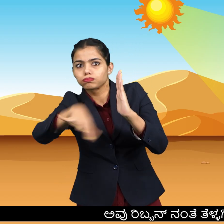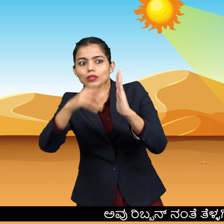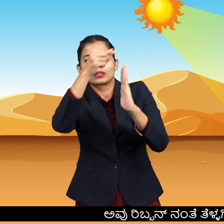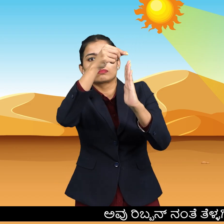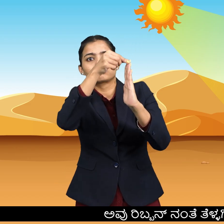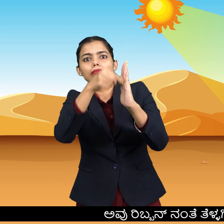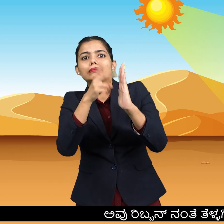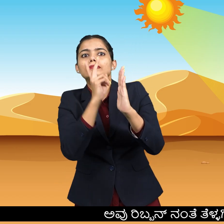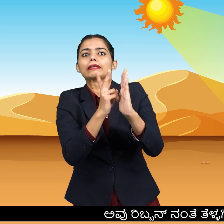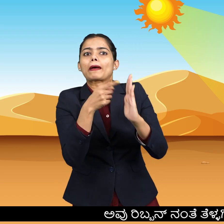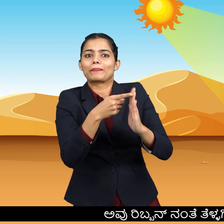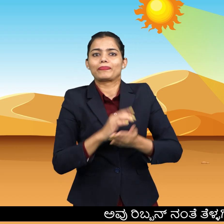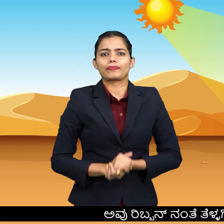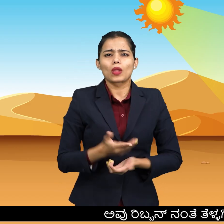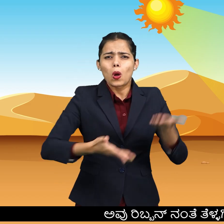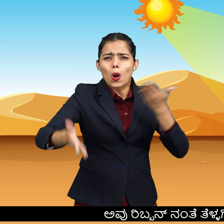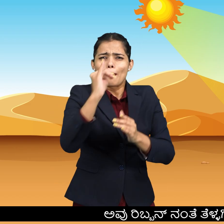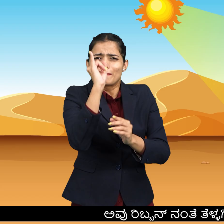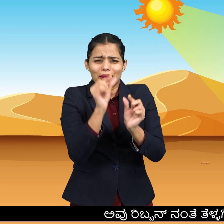ರಿಬ್ಬನ್ನಂತೆ ತೆಳ್ಳಗಿರುತ್ತವೆ.